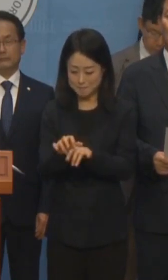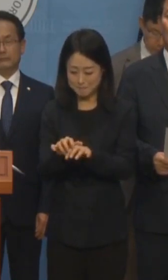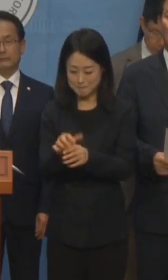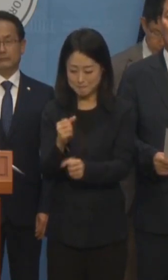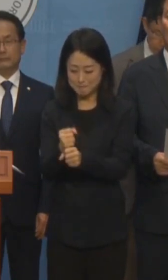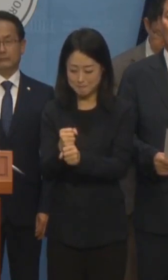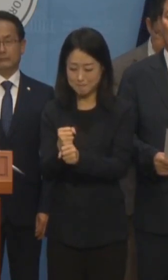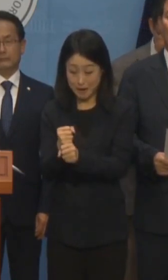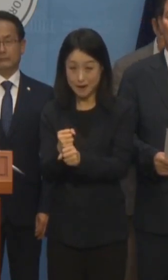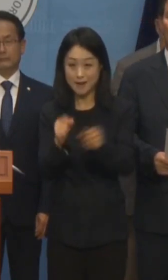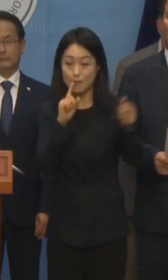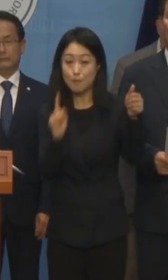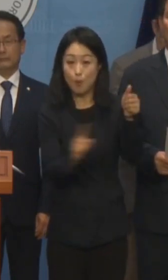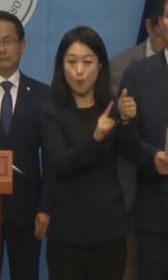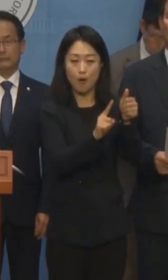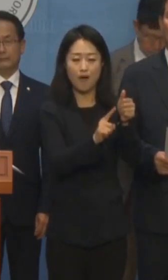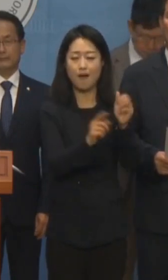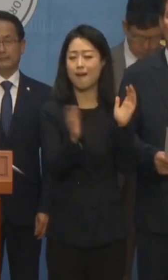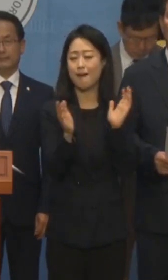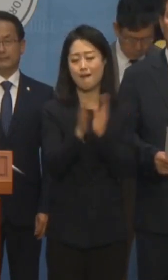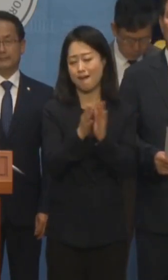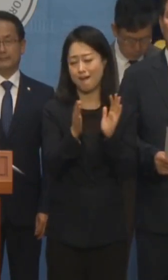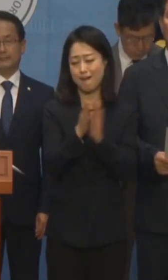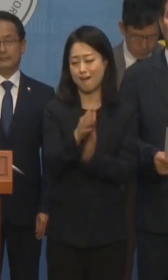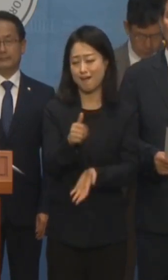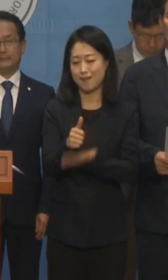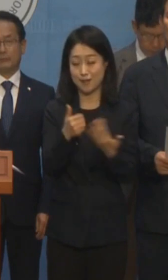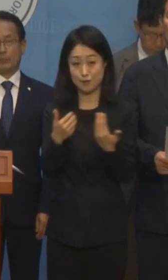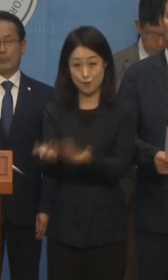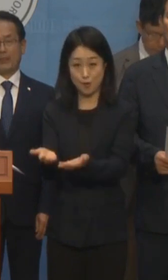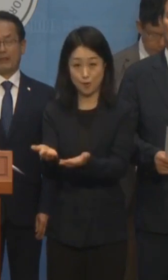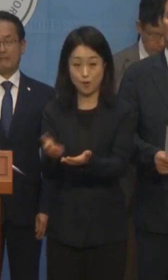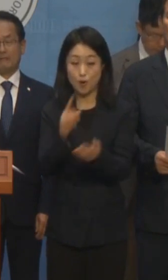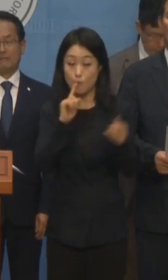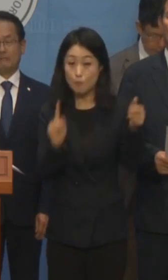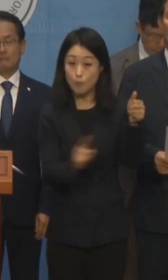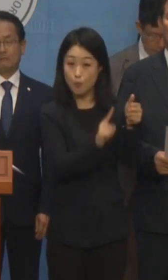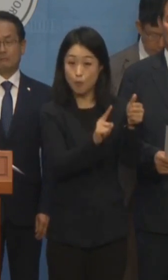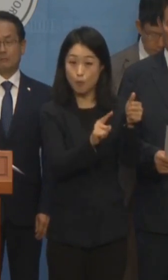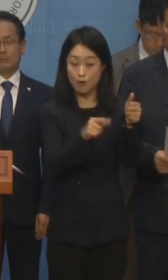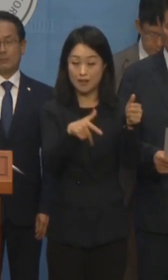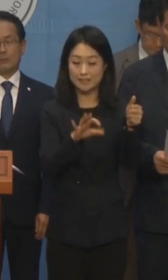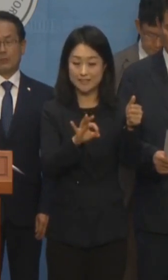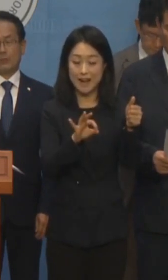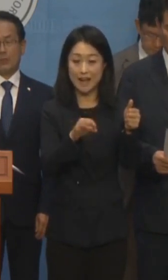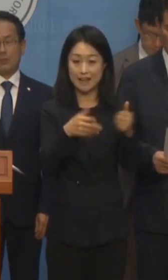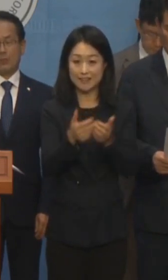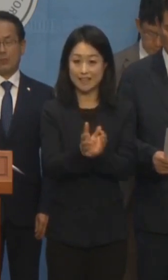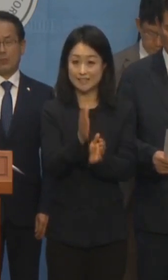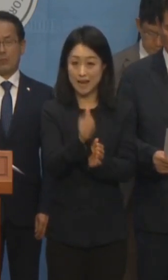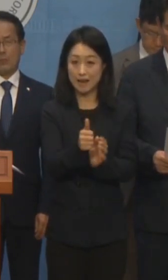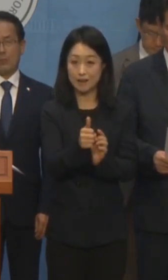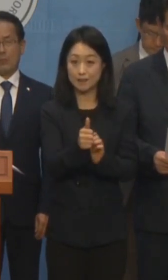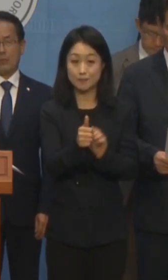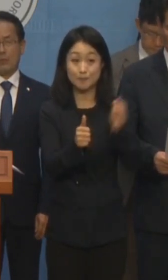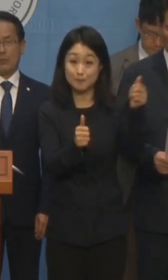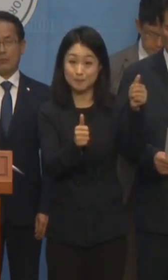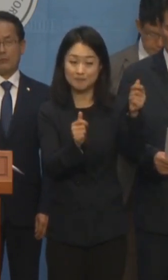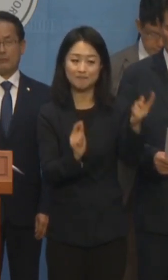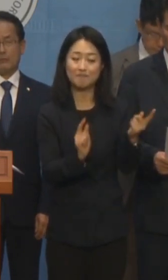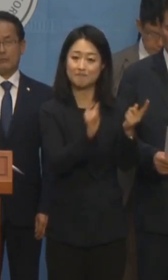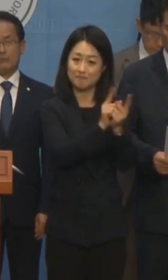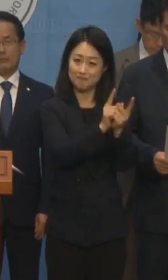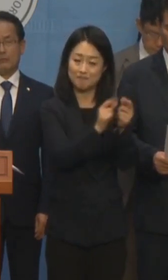직원의 카톡 내용이 공개되었고 이 사안을 보고한 것으로 추정되는 장경식 단장이 류 위원장 집무실을